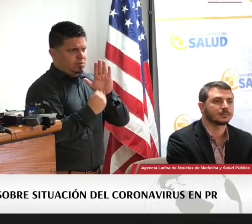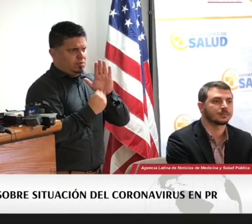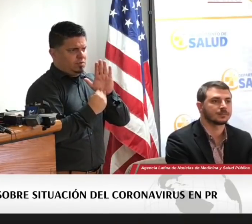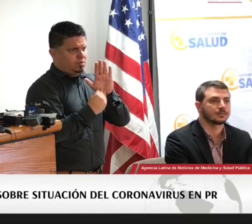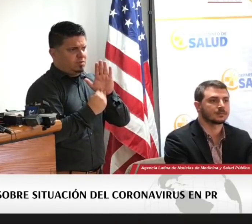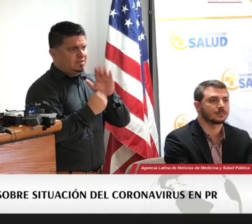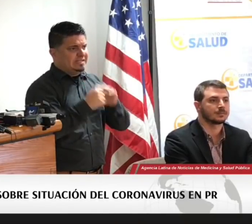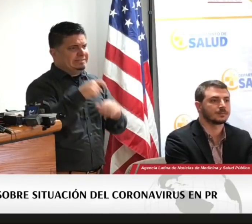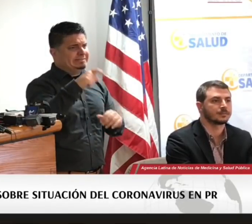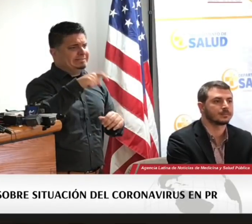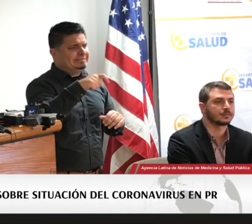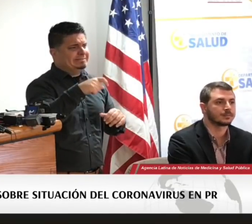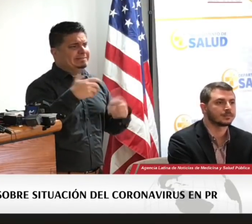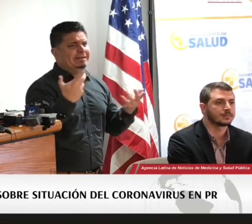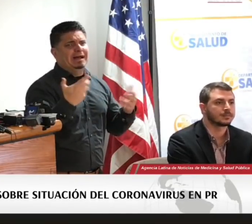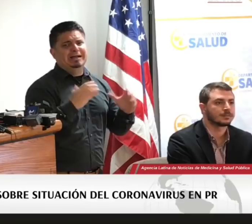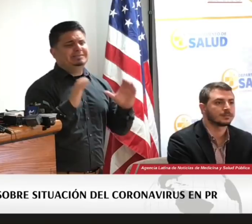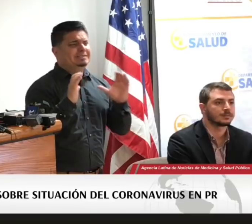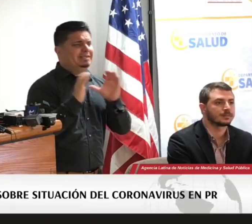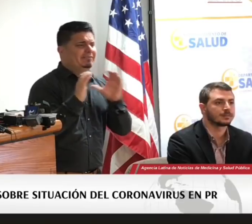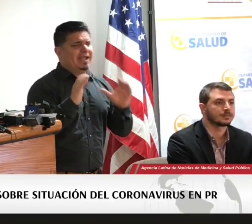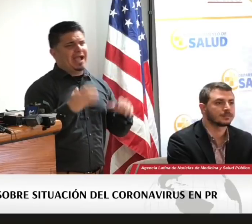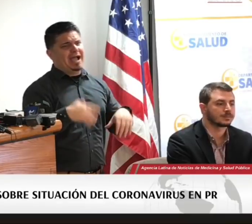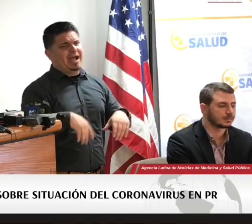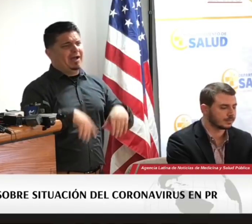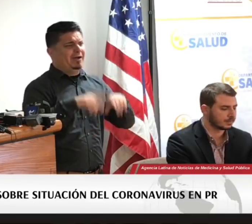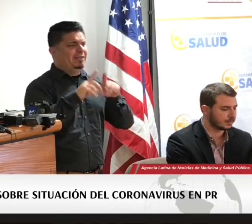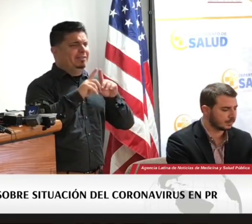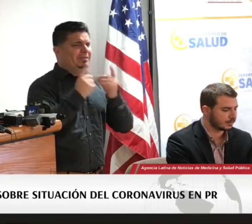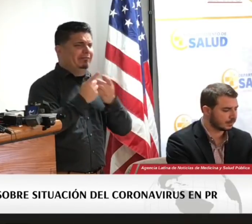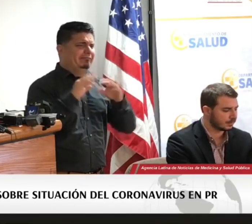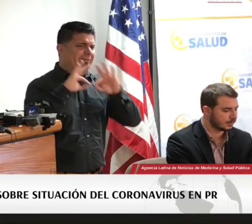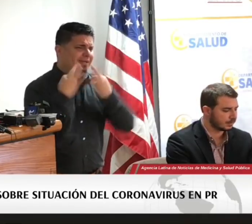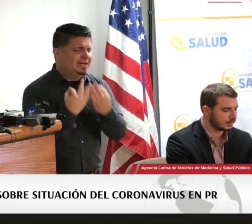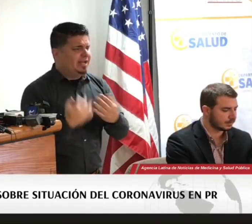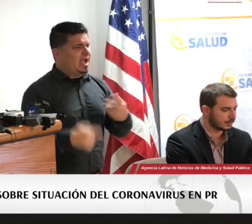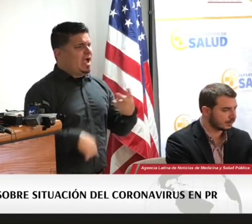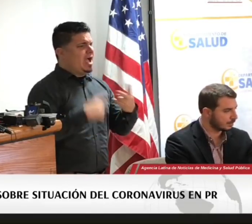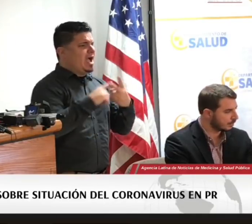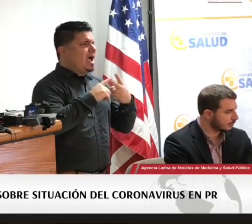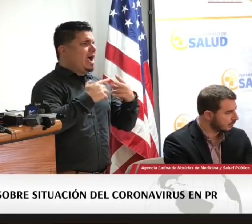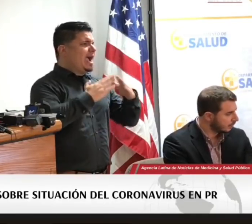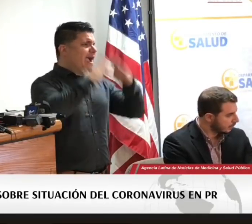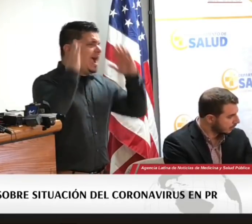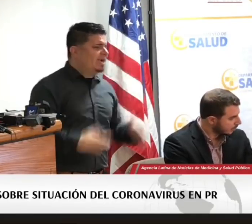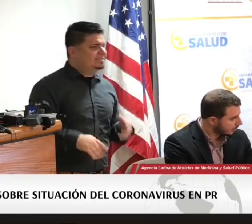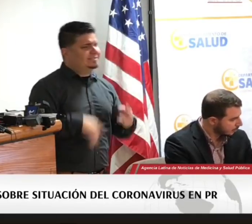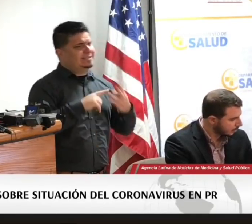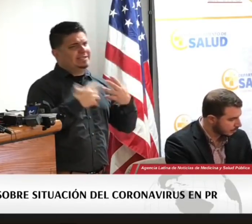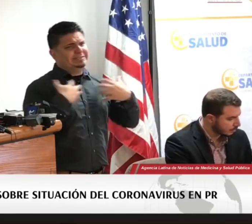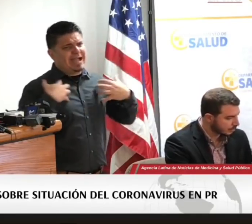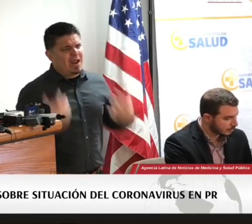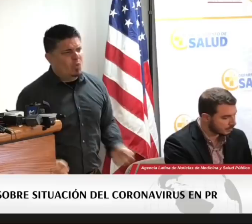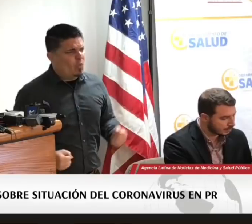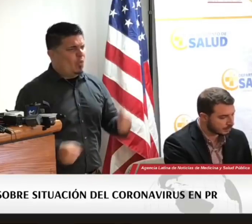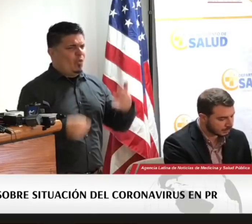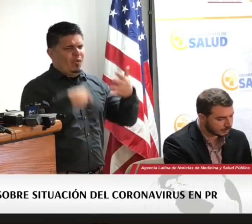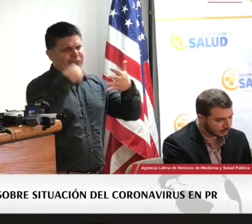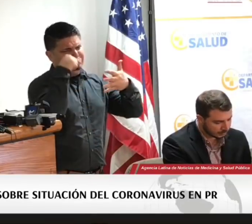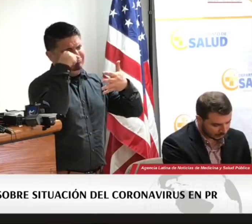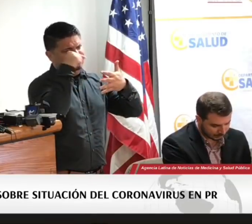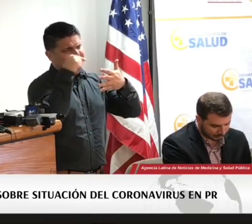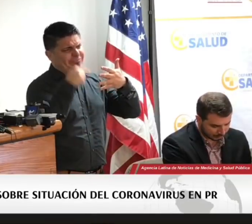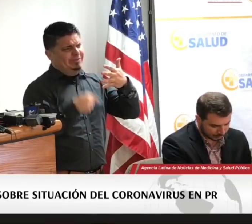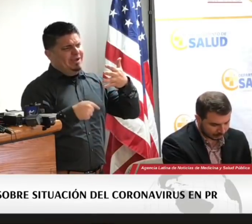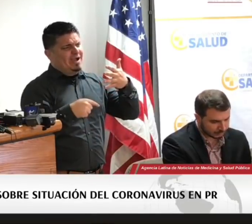necesiten certificaciones del Departamento de la Familia, de Vivienda y de Salud, muchas veces de cumplimiento o de asume, que